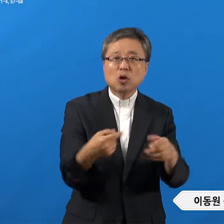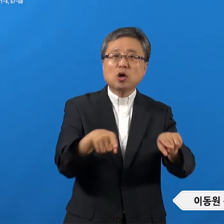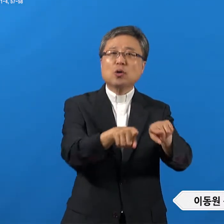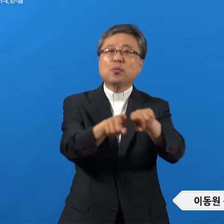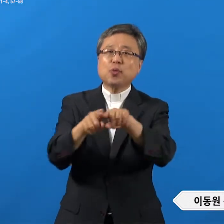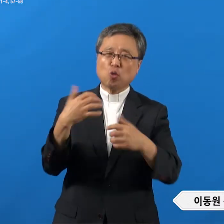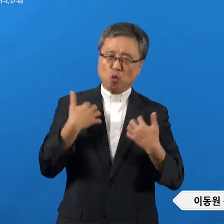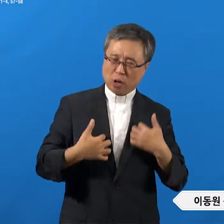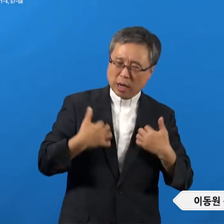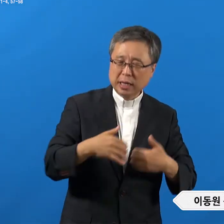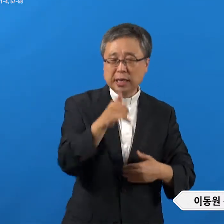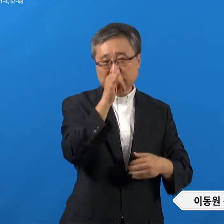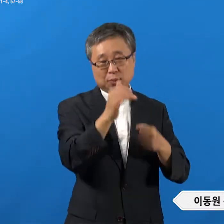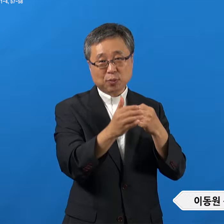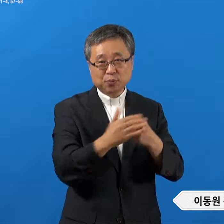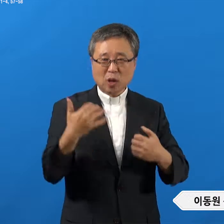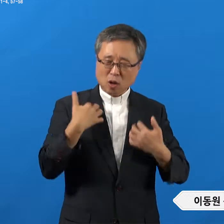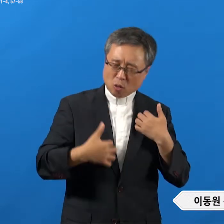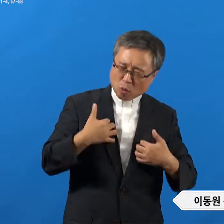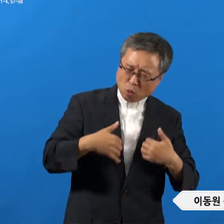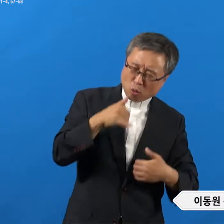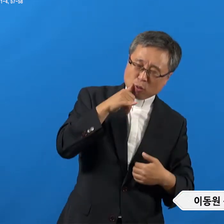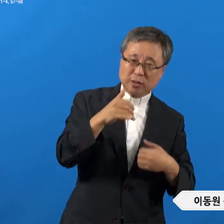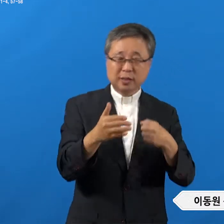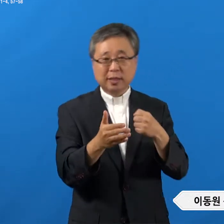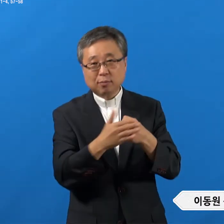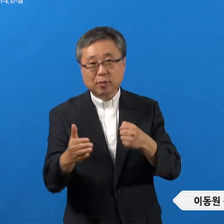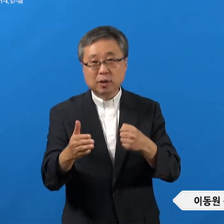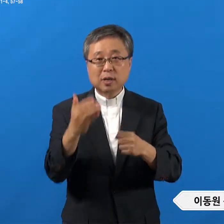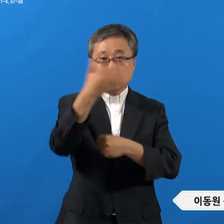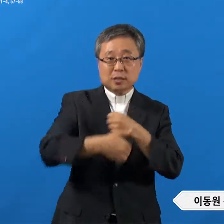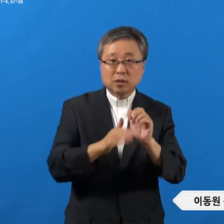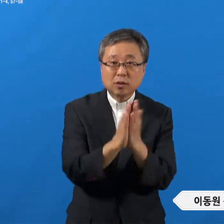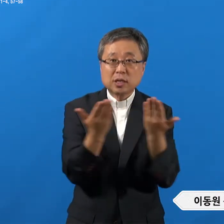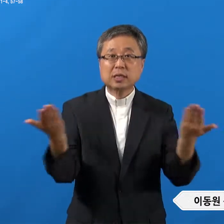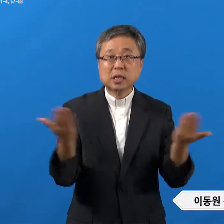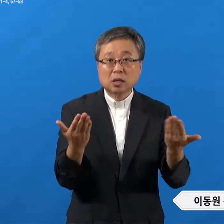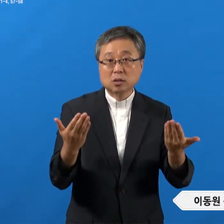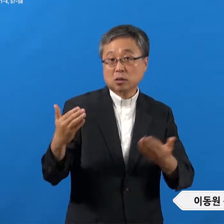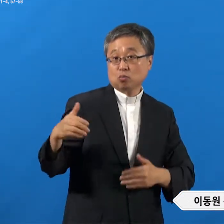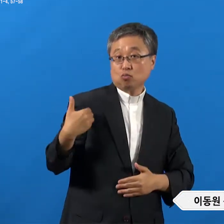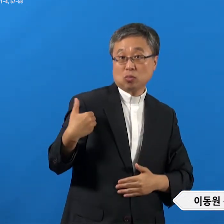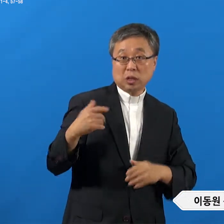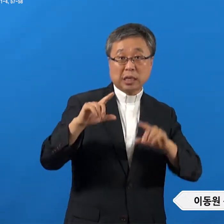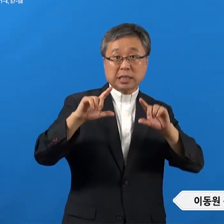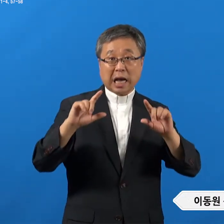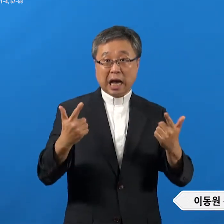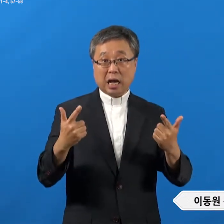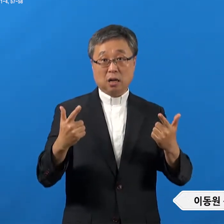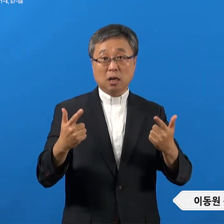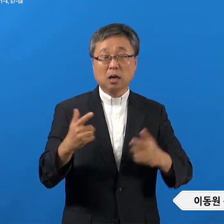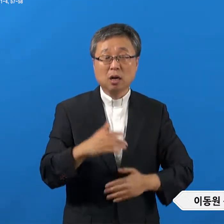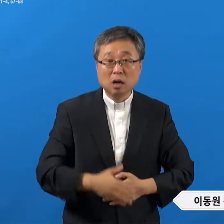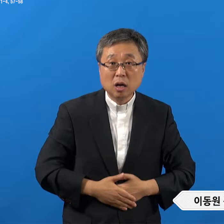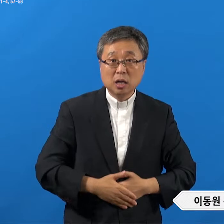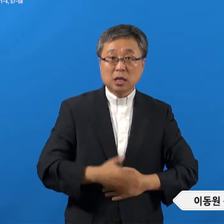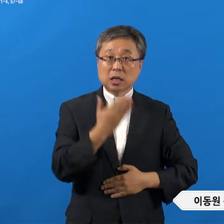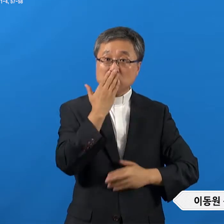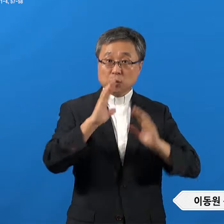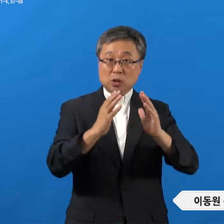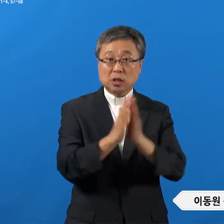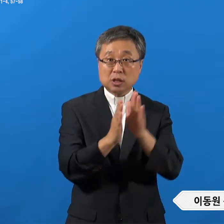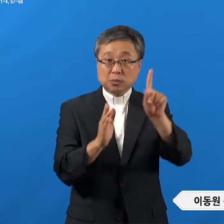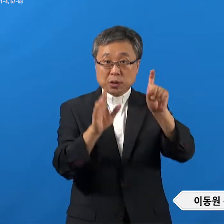동반하는 쾌락이 있거든요. 그 쾌락 때문인 것입니다. 성경은 이 사실을 부인하지 않습니다. 그래서 히브리서